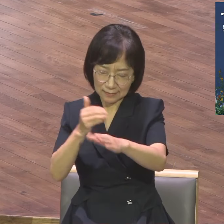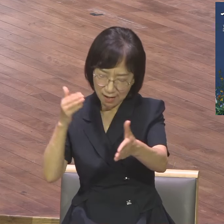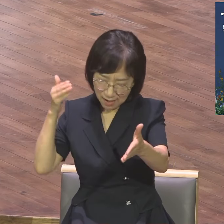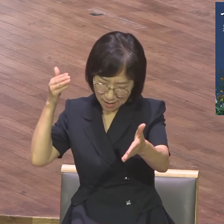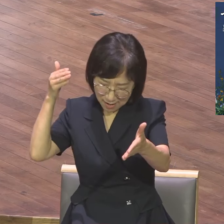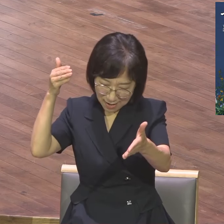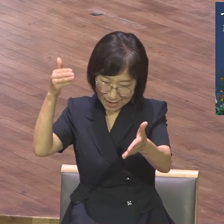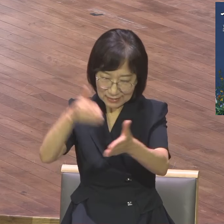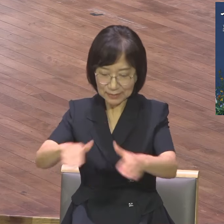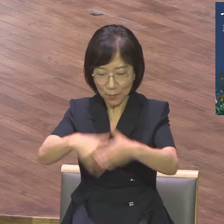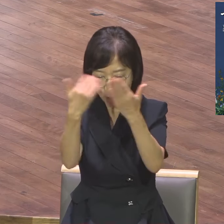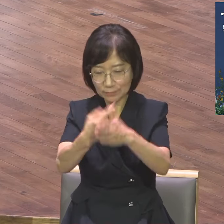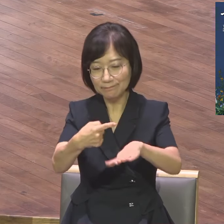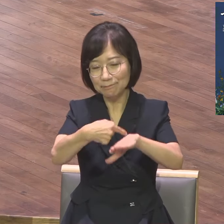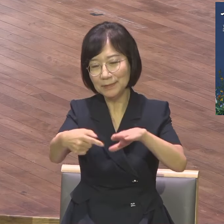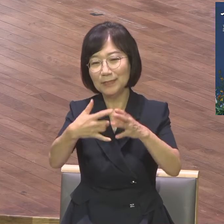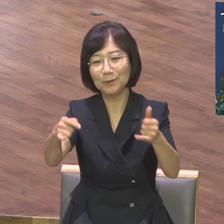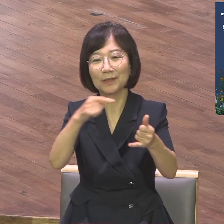모든 민족에게